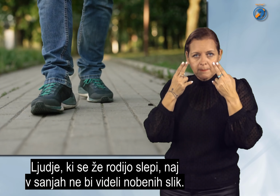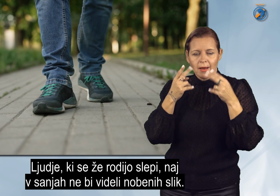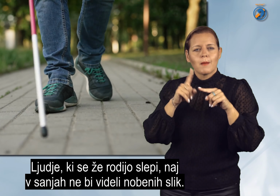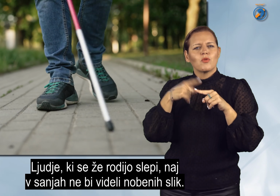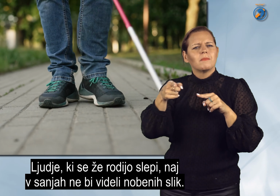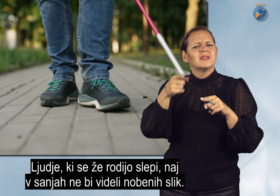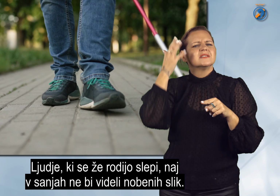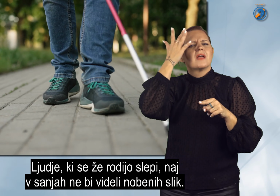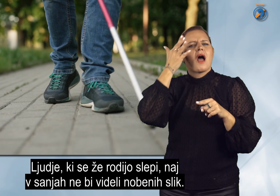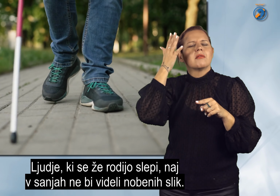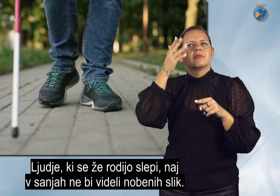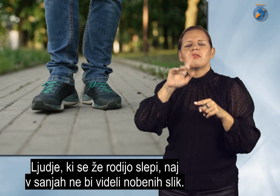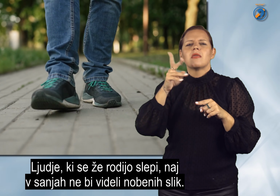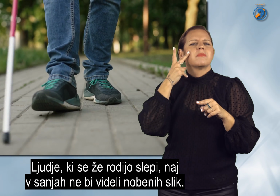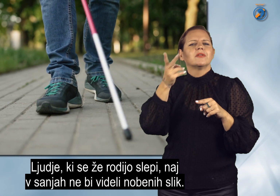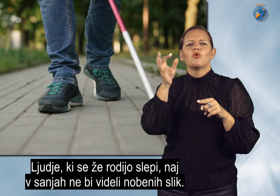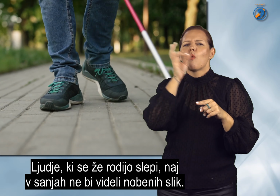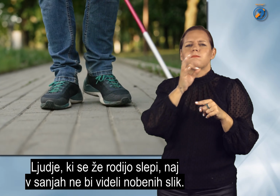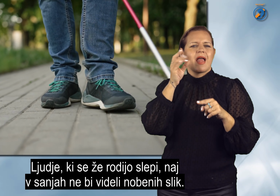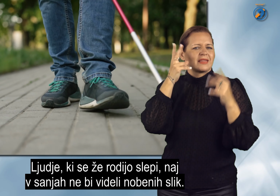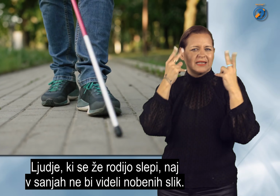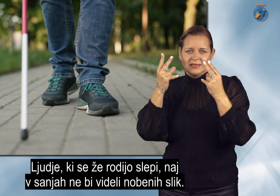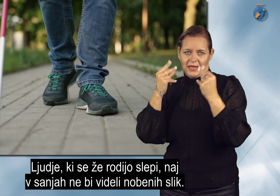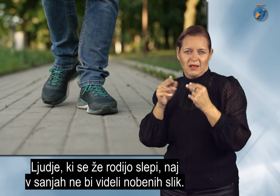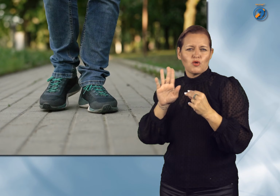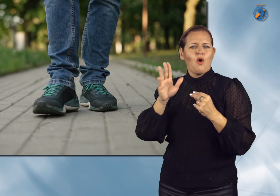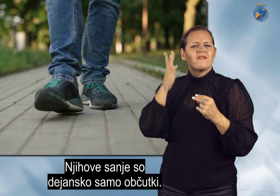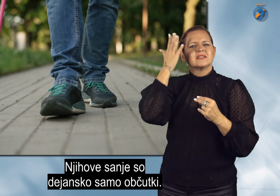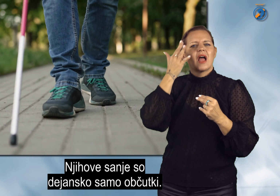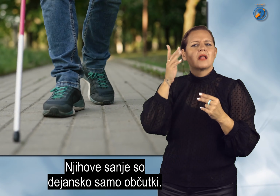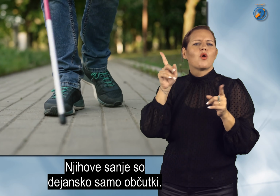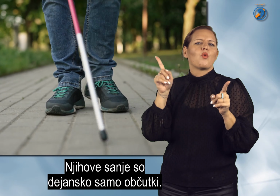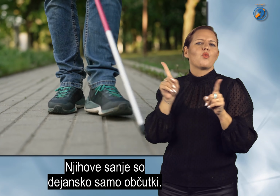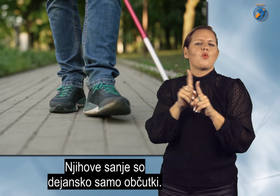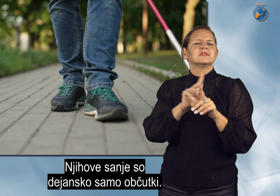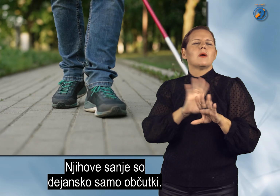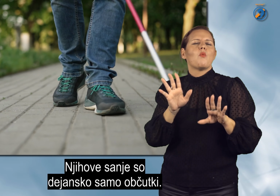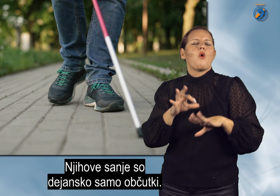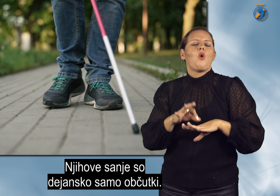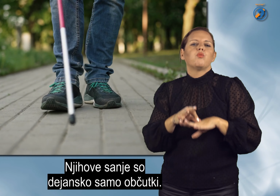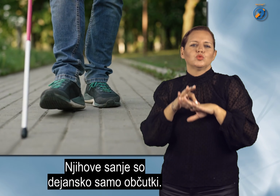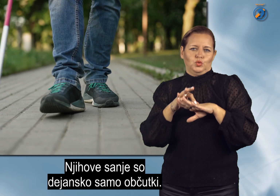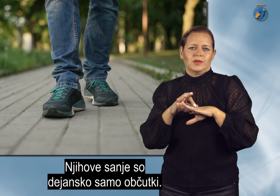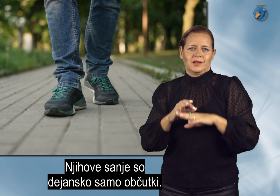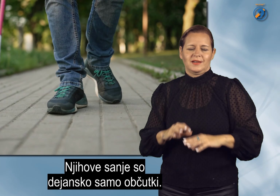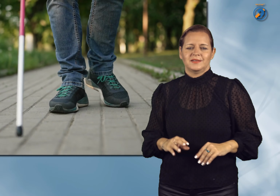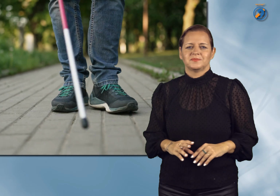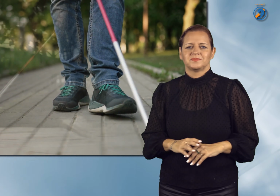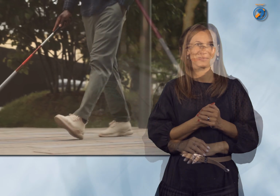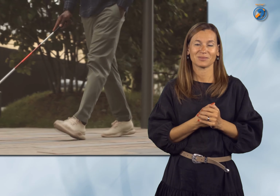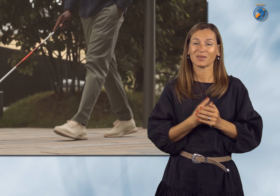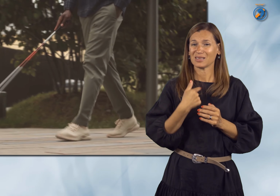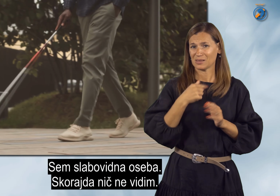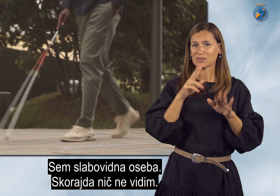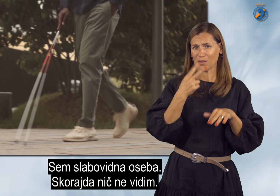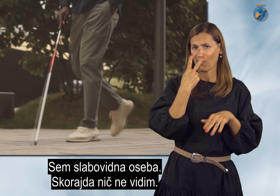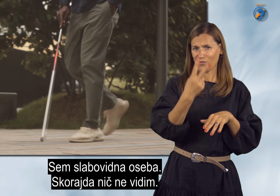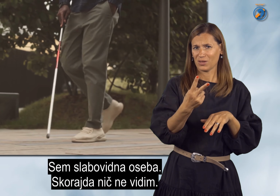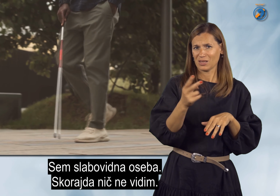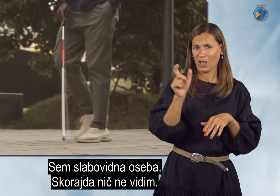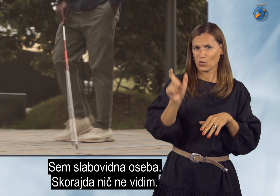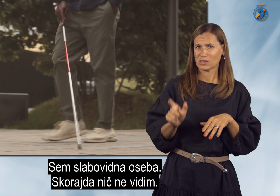naj v sanjah ne bi videli nobenih slik. Njihove sanje so dejansko samo občutki.